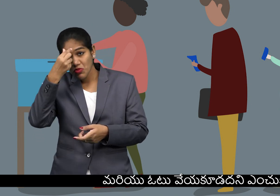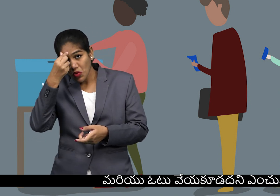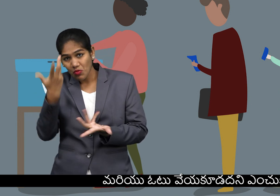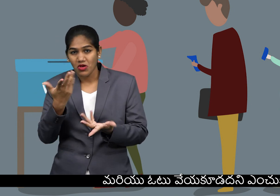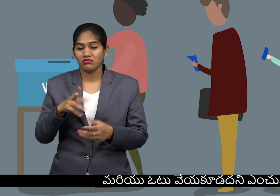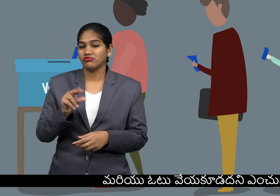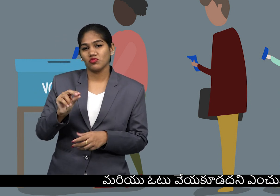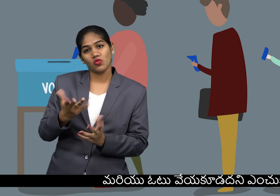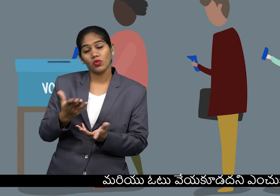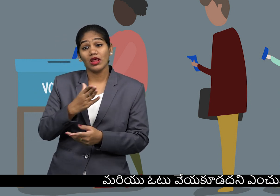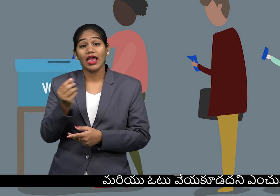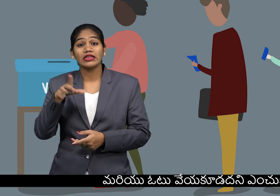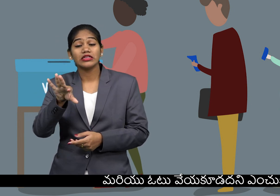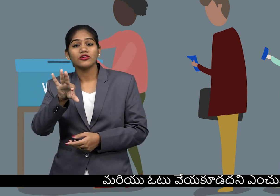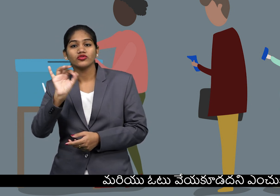ఎంచుకుంటారు.